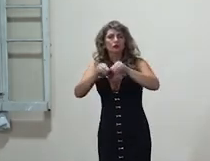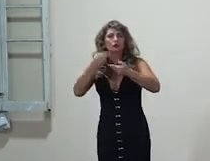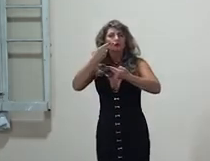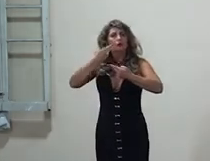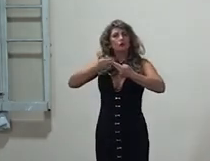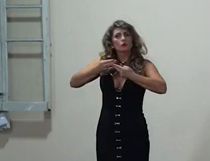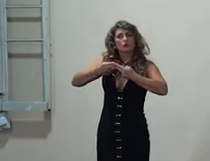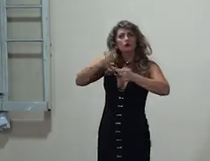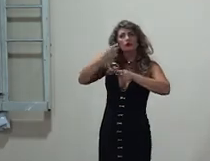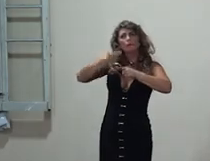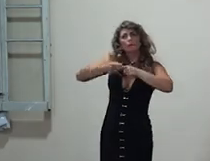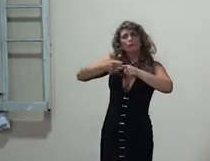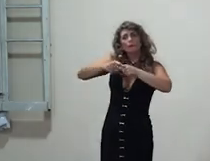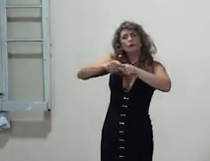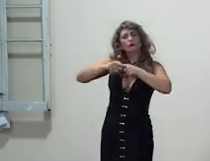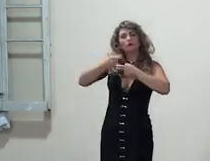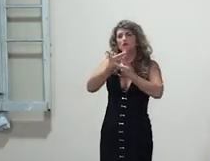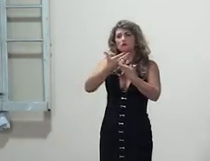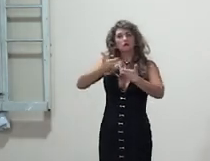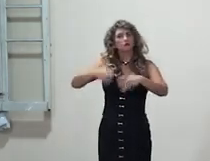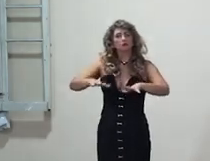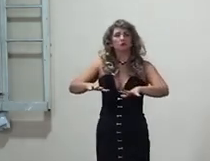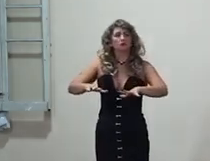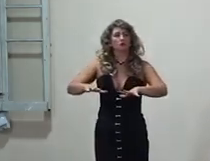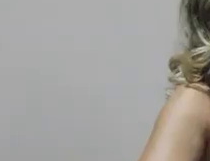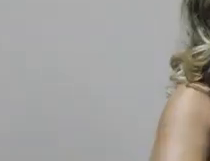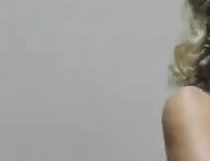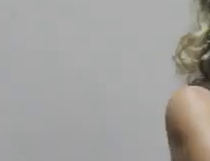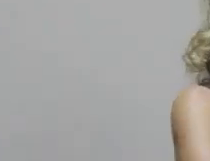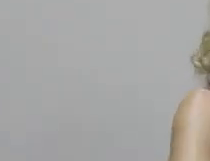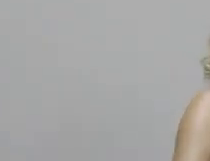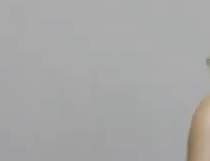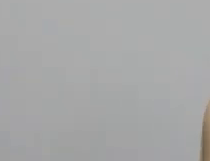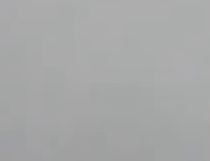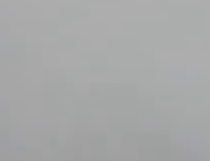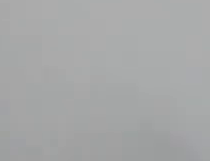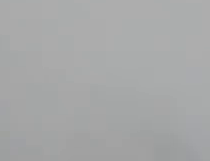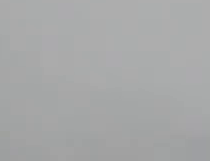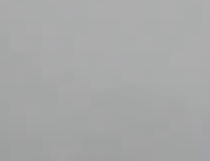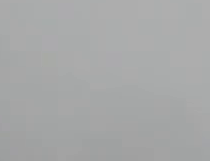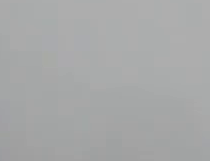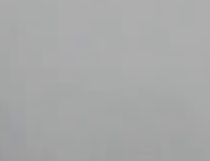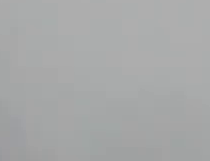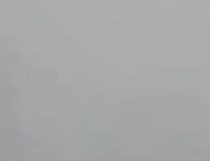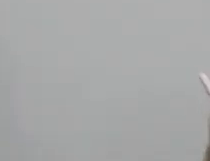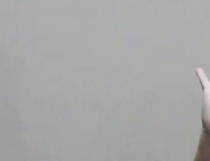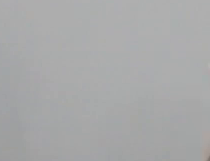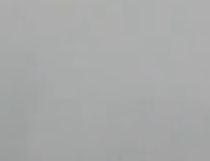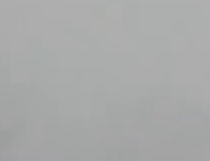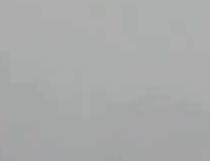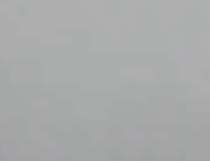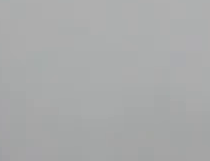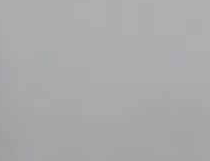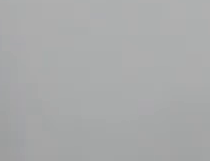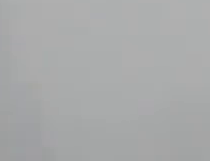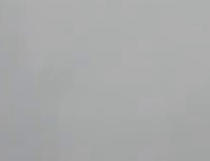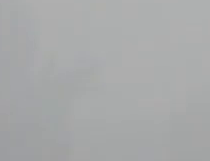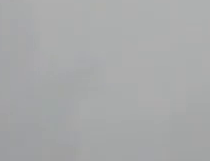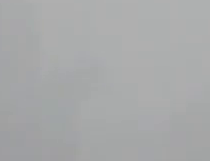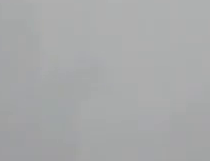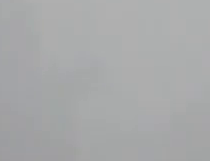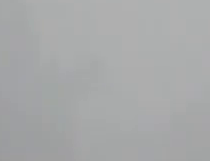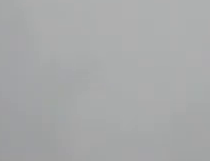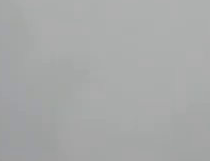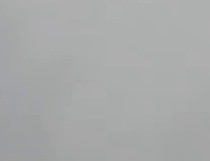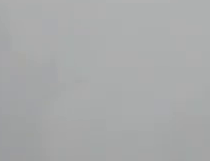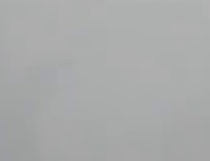utilizada por quem não quer preservar o patrimônio. Não, isso aí eu não vou mexer e tal e coisa.